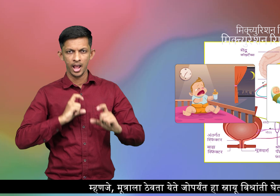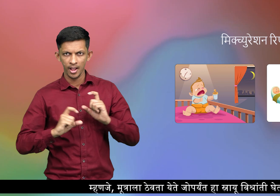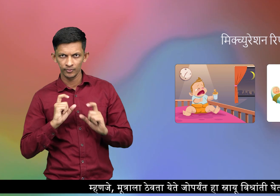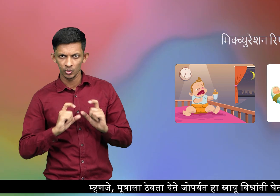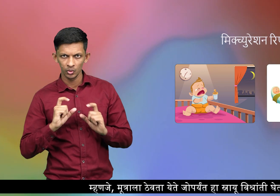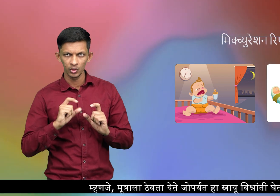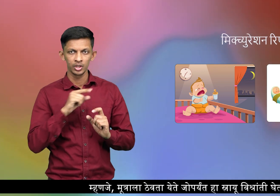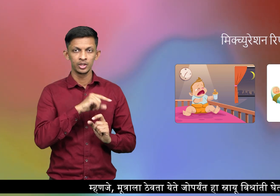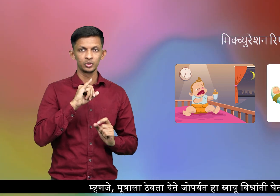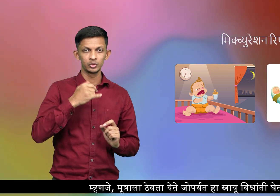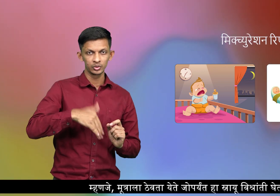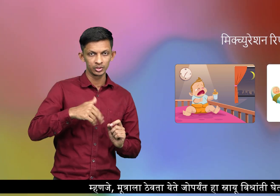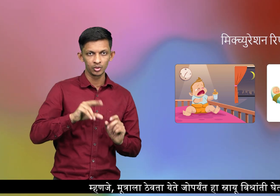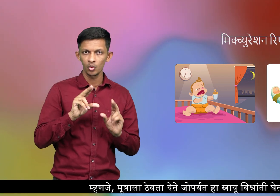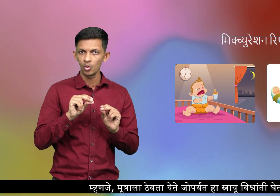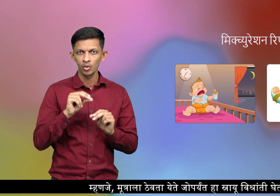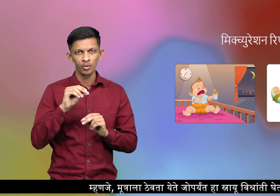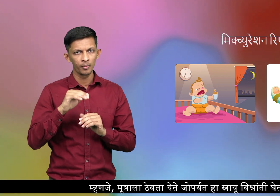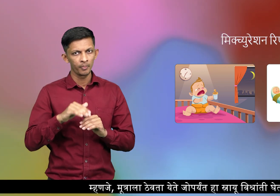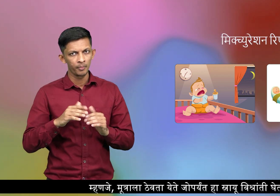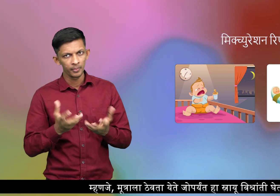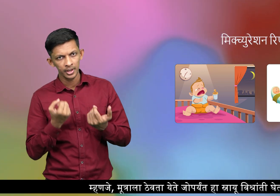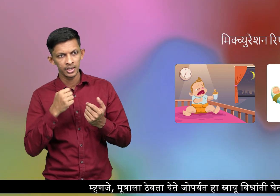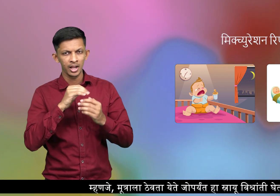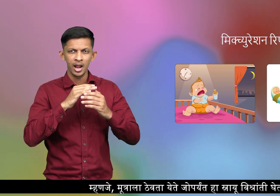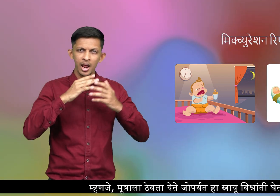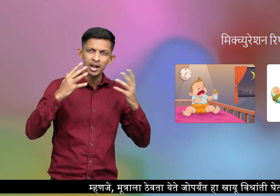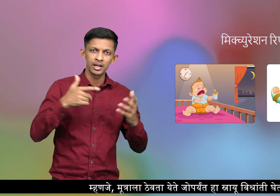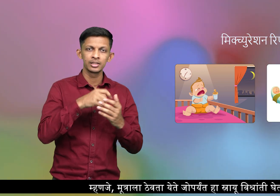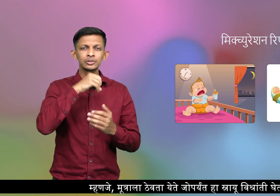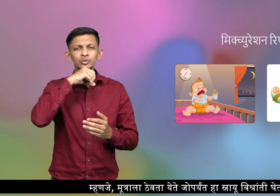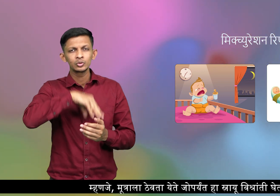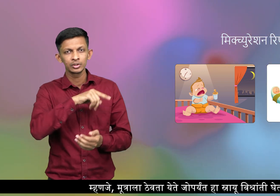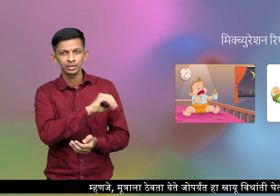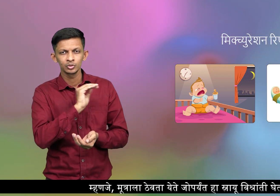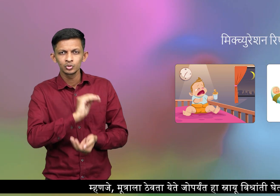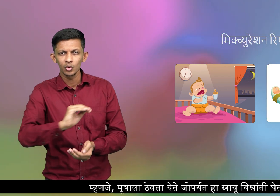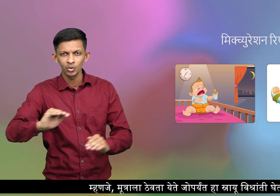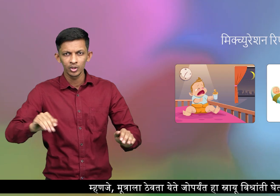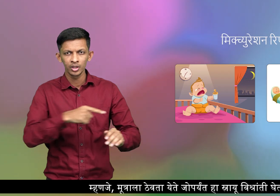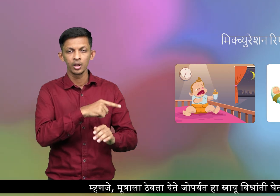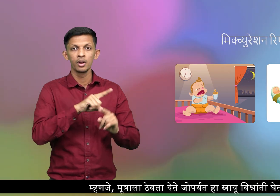म्हणजे मूत्राला ठेवता येते जोपर्यंत हा स्नायू विश्रांती घेत नाही.